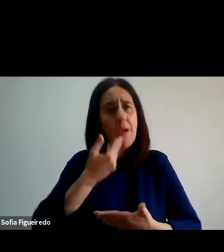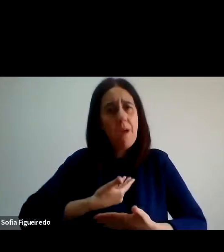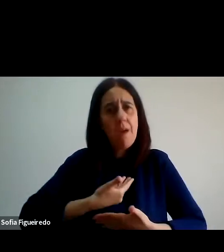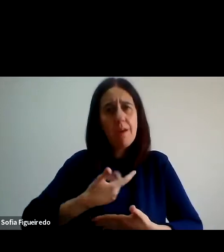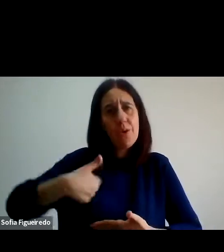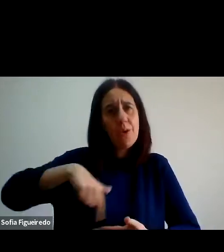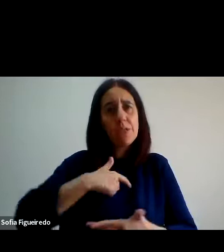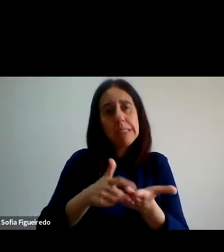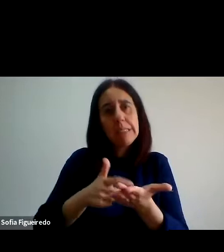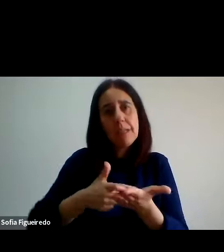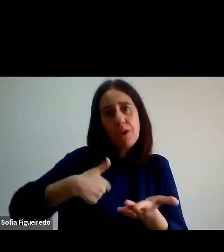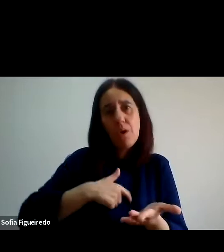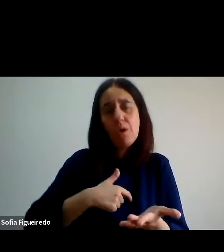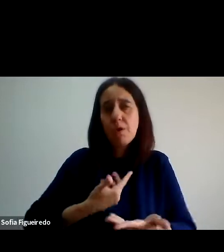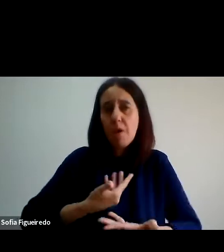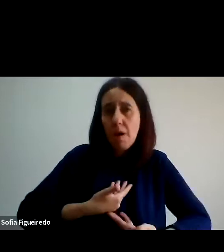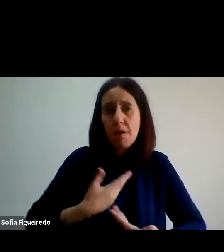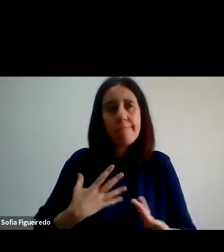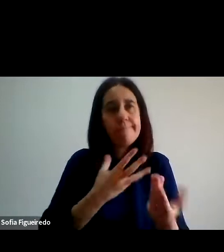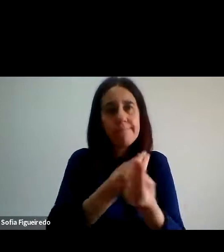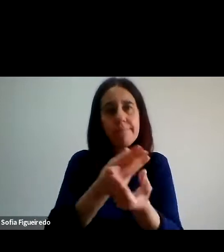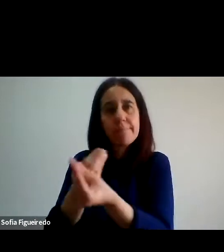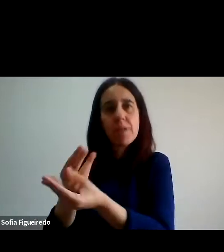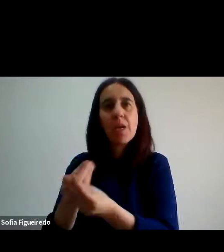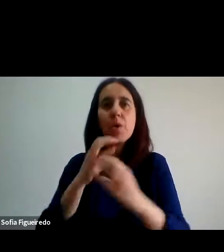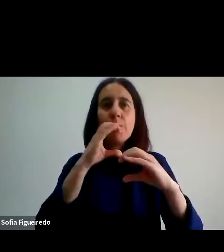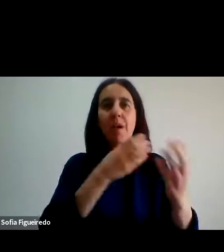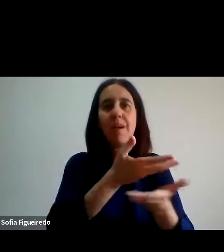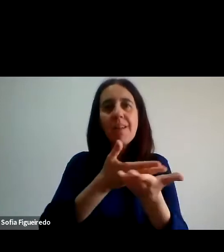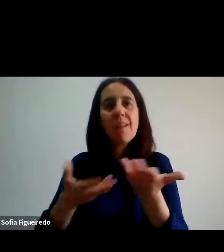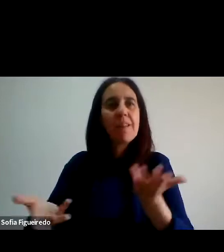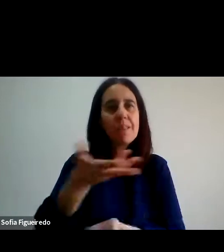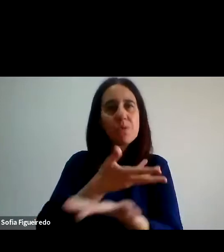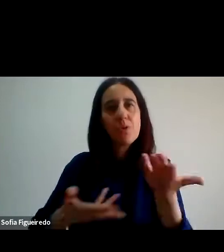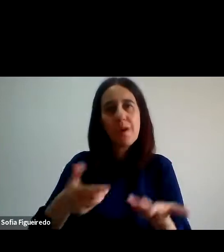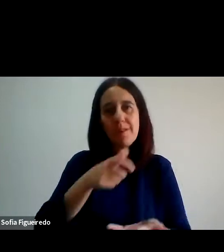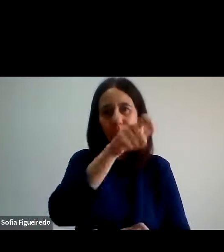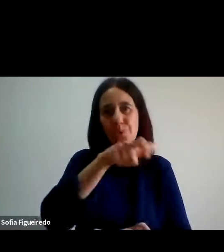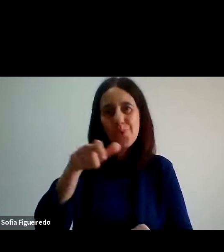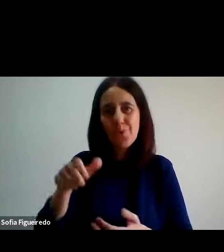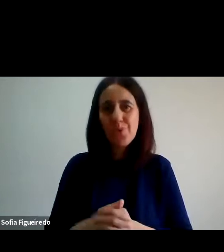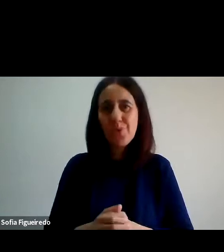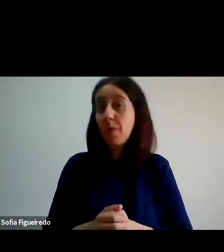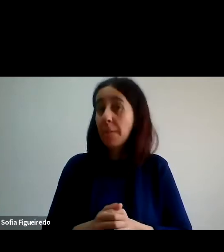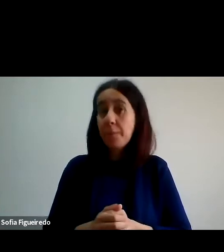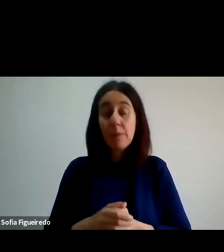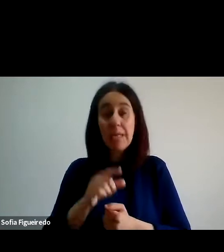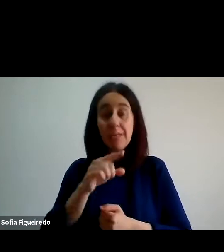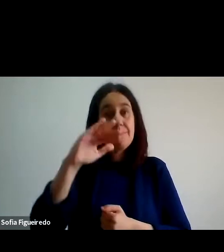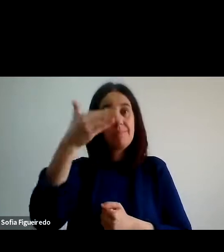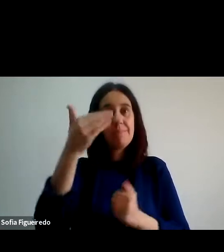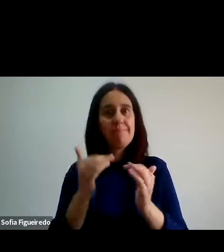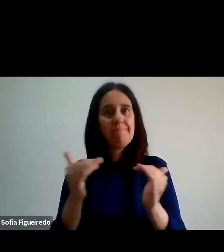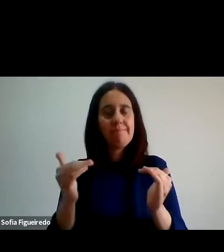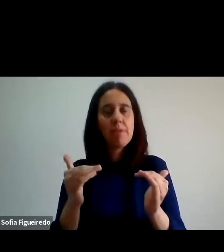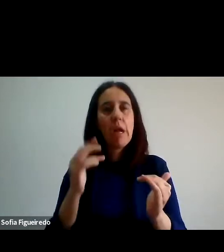necessidade que nós temos de fazer, de estar uns com os outros, de comunicar uns com os outros, nos relacionarmos uns com os outros. Portanto, essa é uma dimensão que é